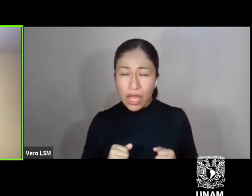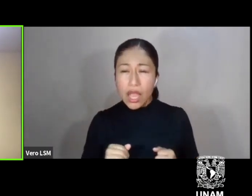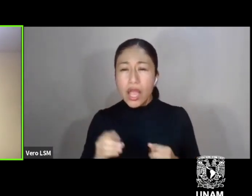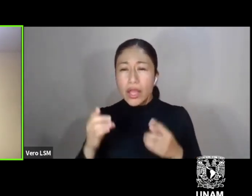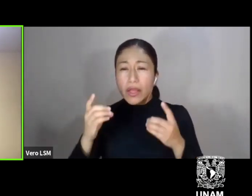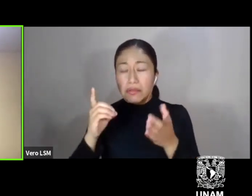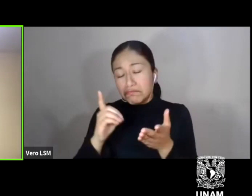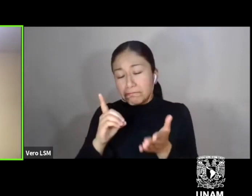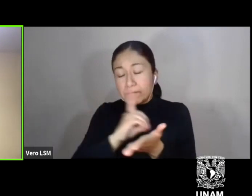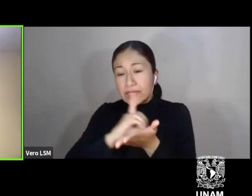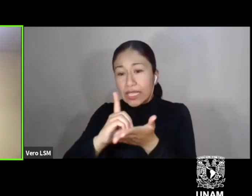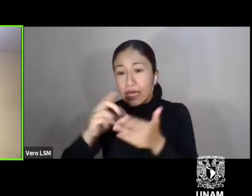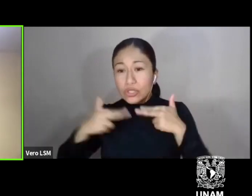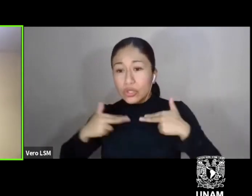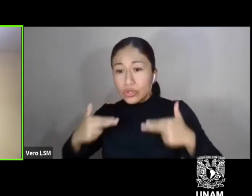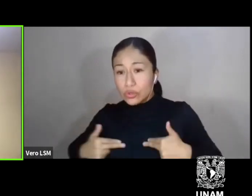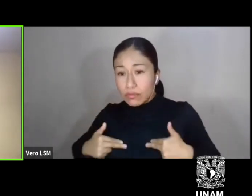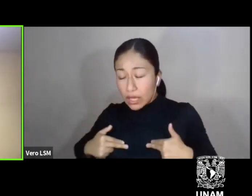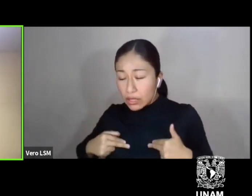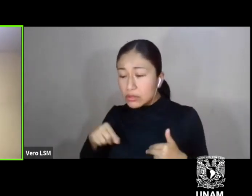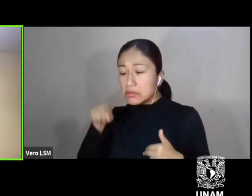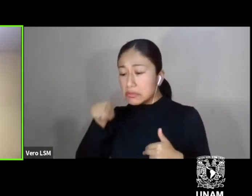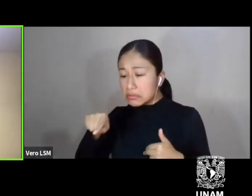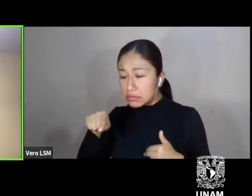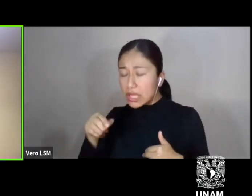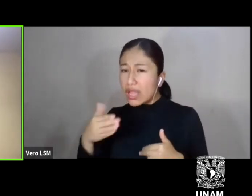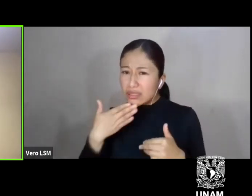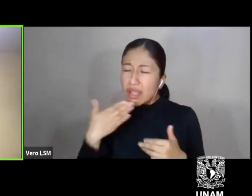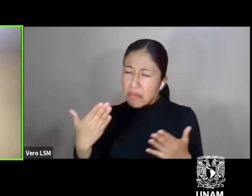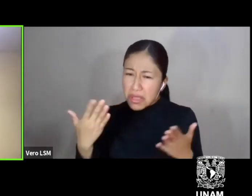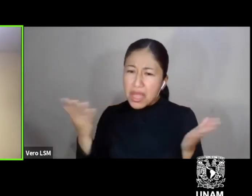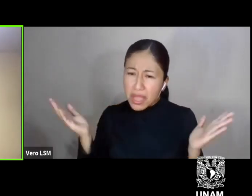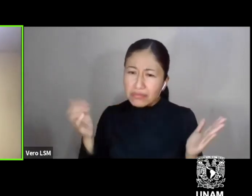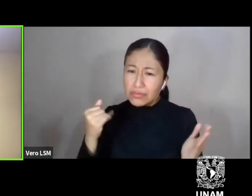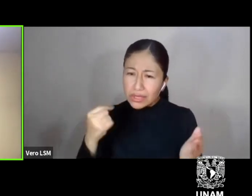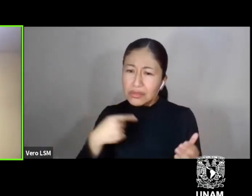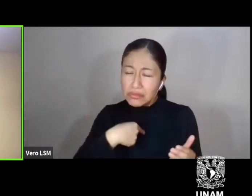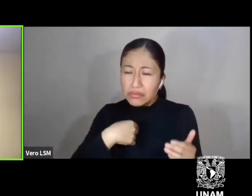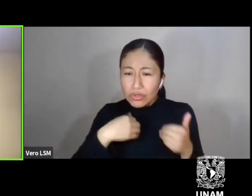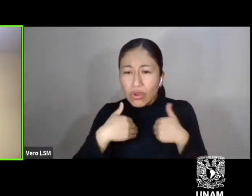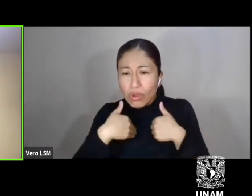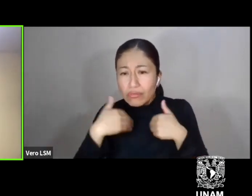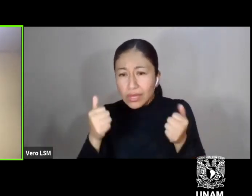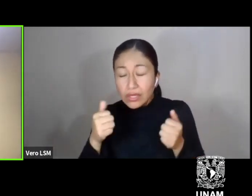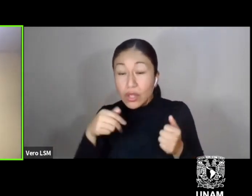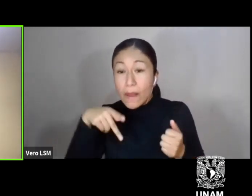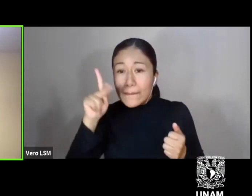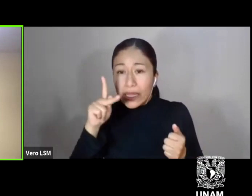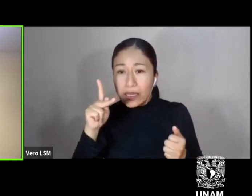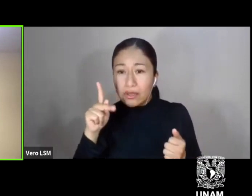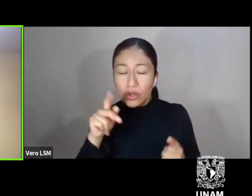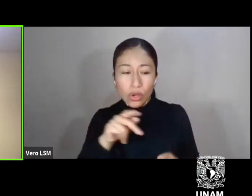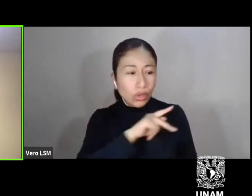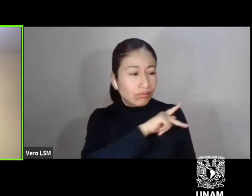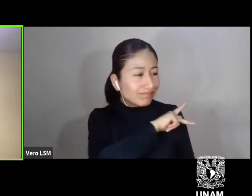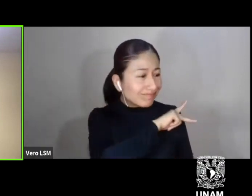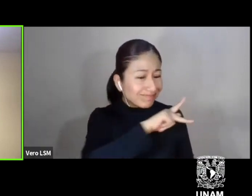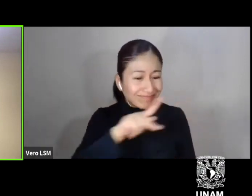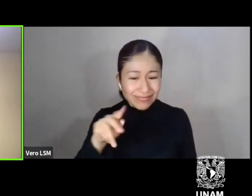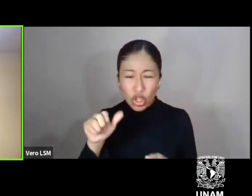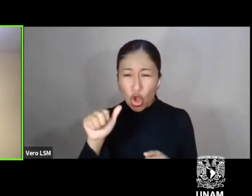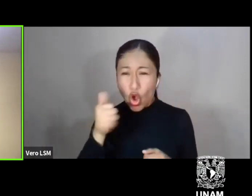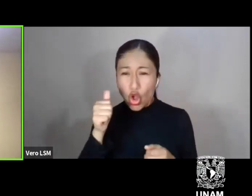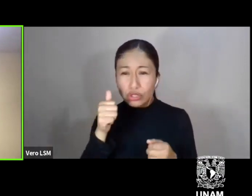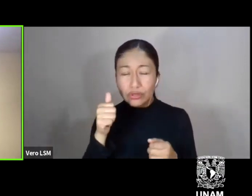pero no todos los DISCAS partimos de ese tipo de agencias. Y ahí es donde yo cuestiono el hecho de cómo se